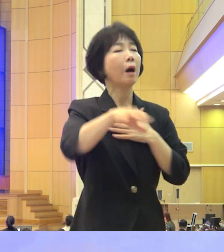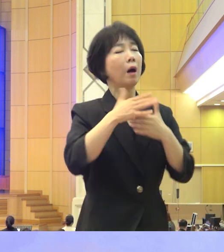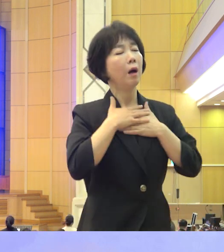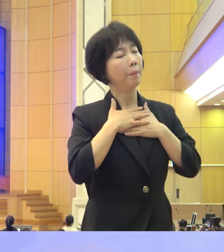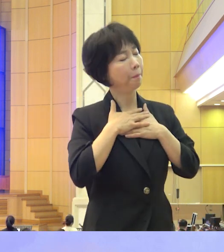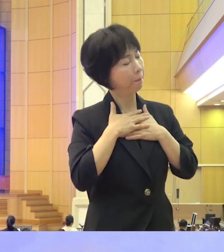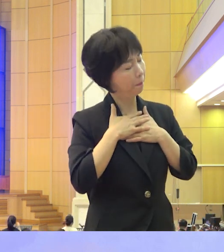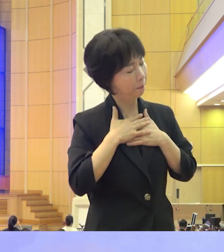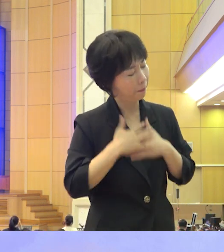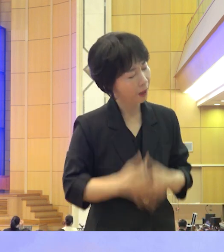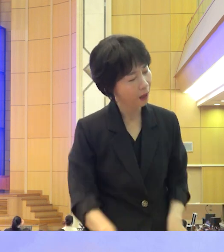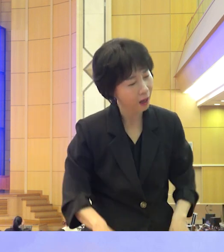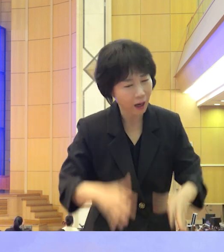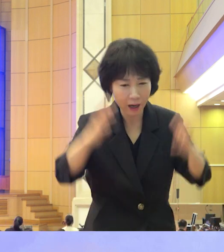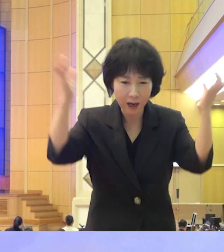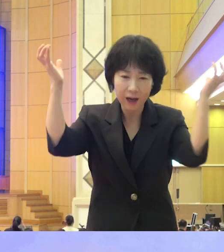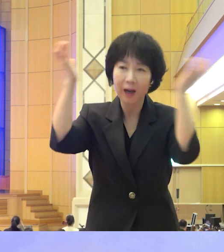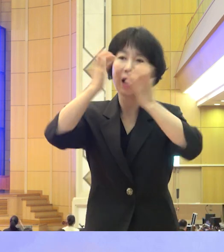인생길에서